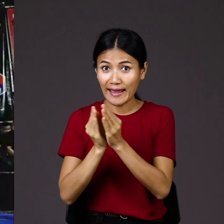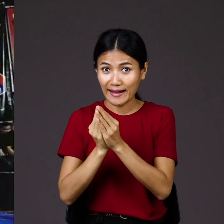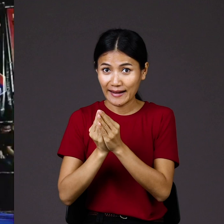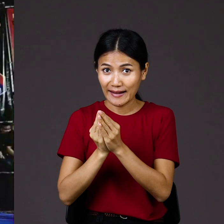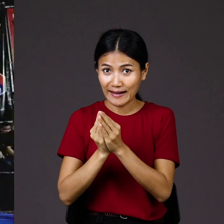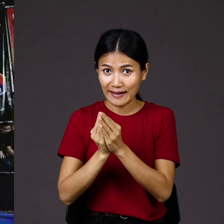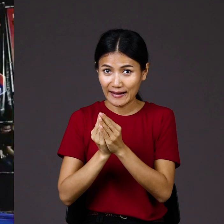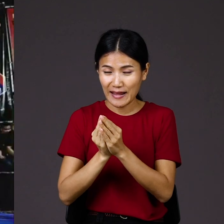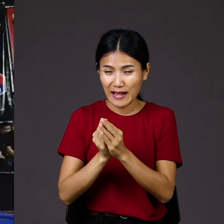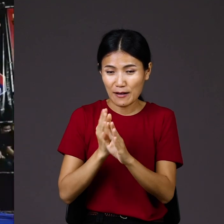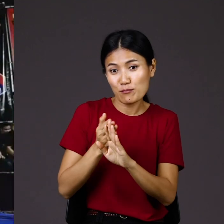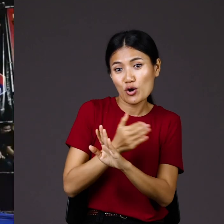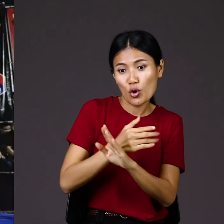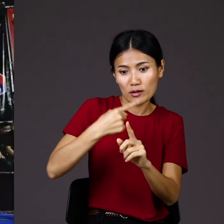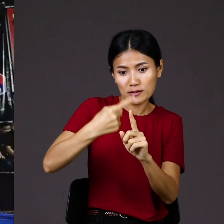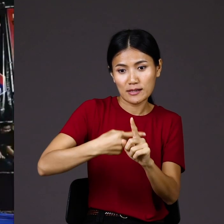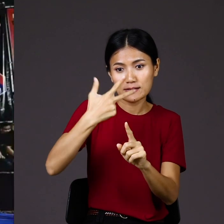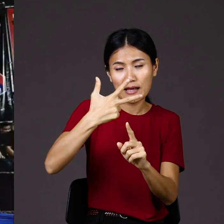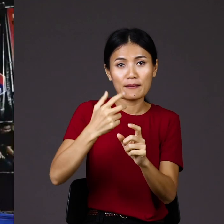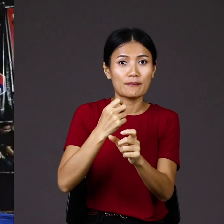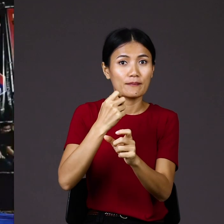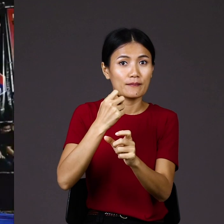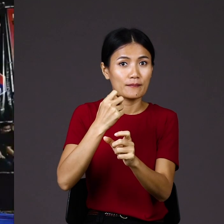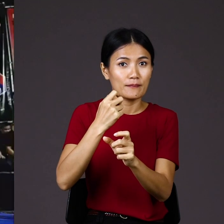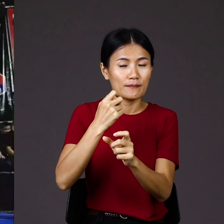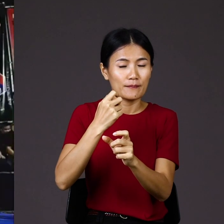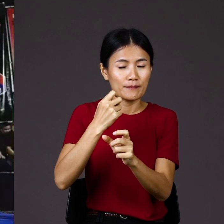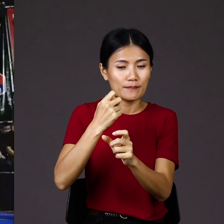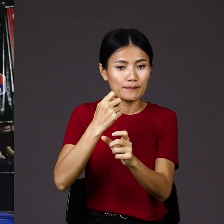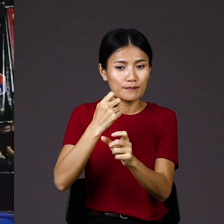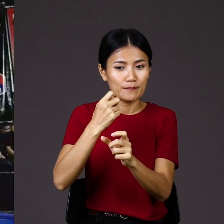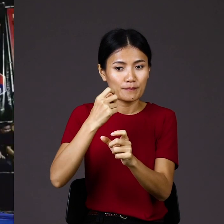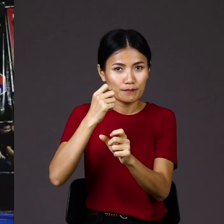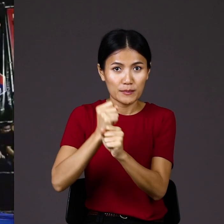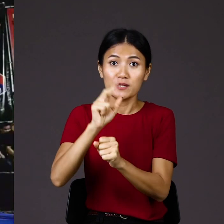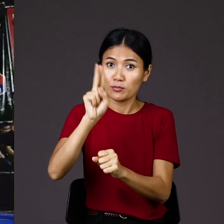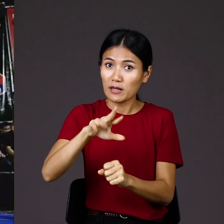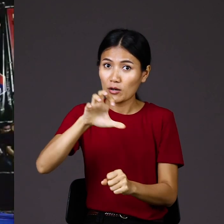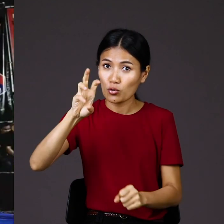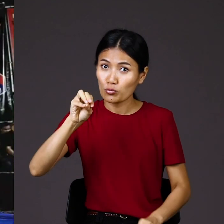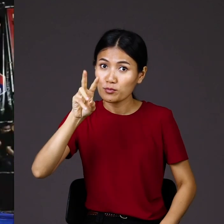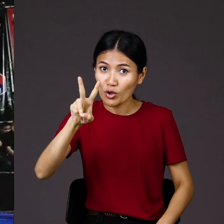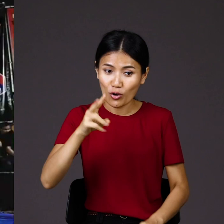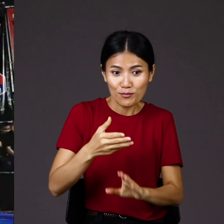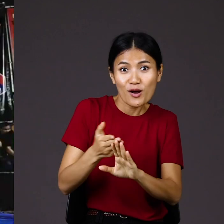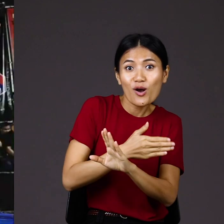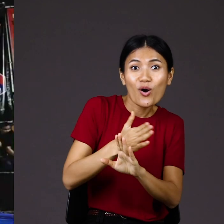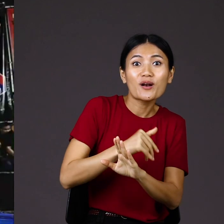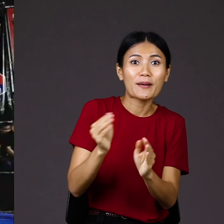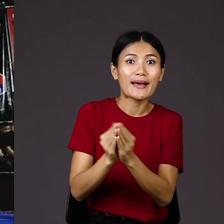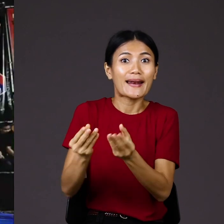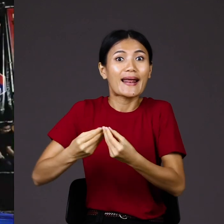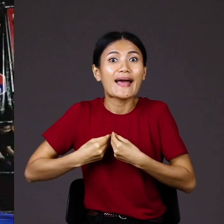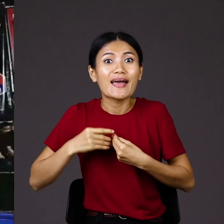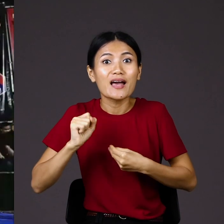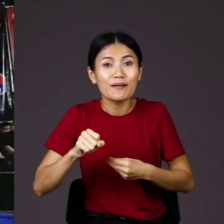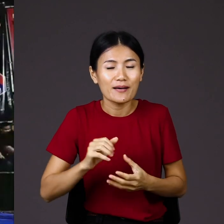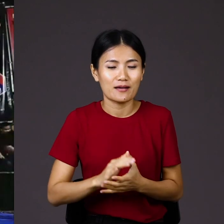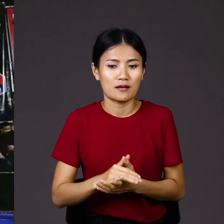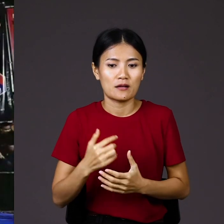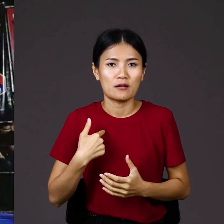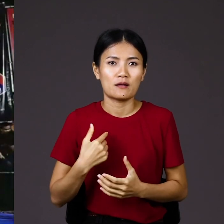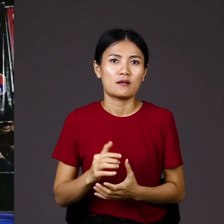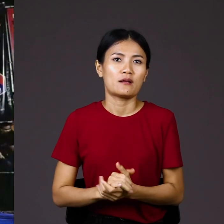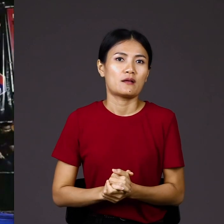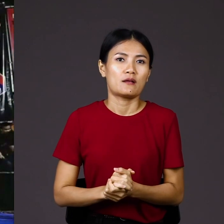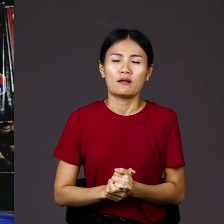163,777 คะแนนจากการเลือกตั้งมีนา 62ไม่พอที่จะทำให้พวก